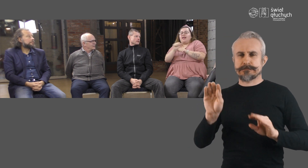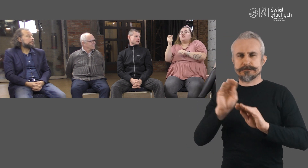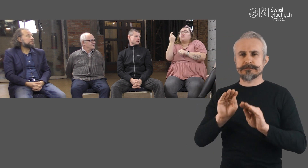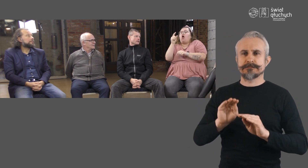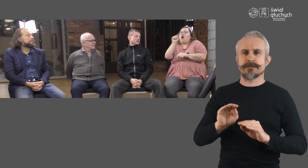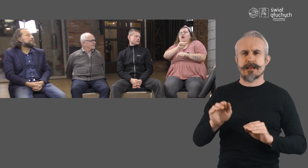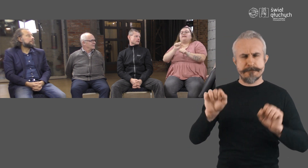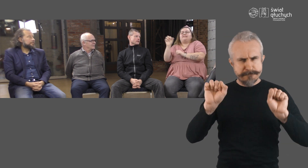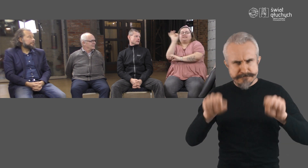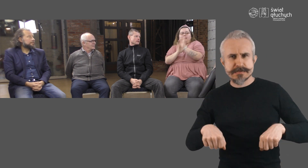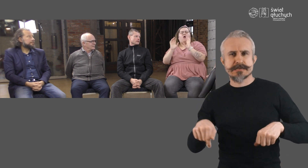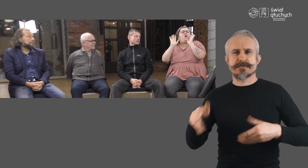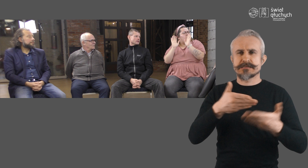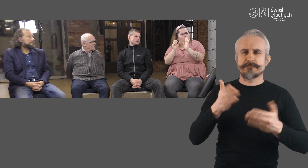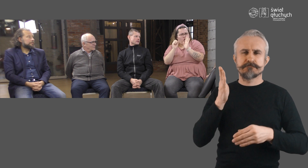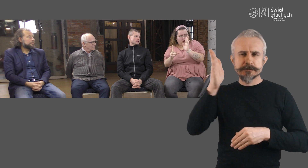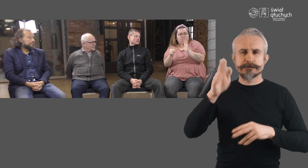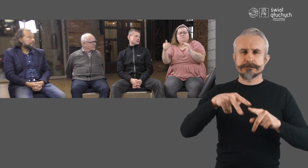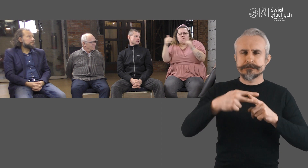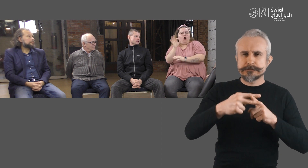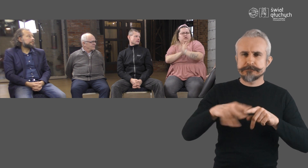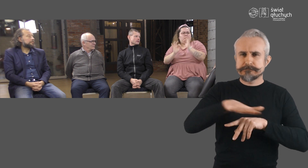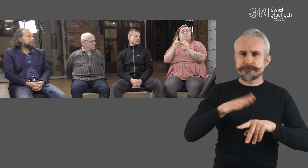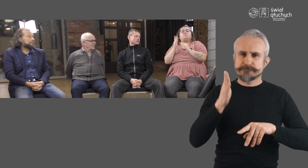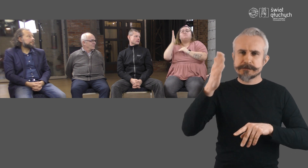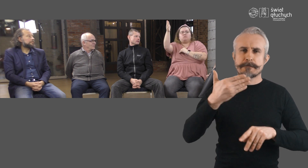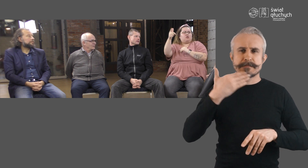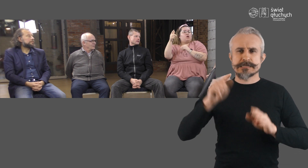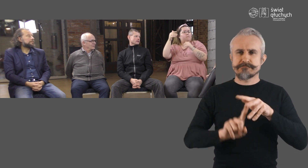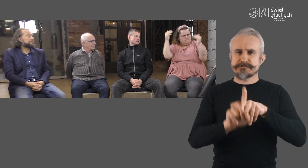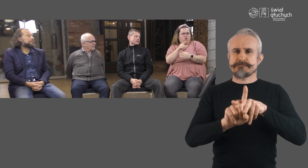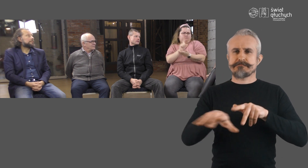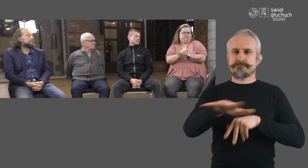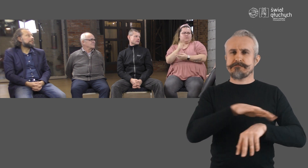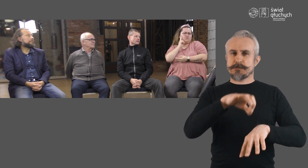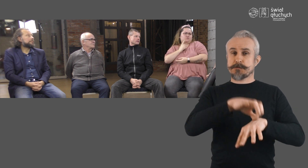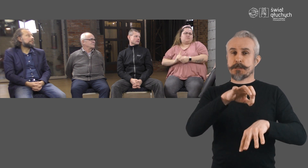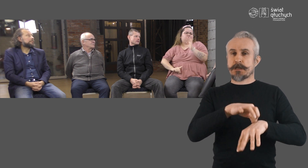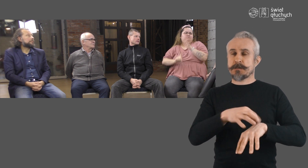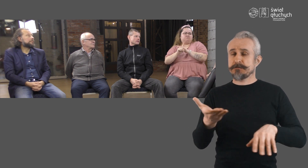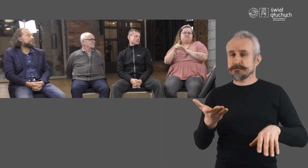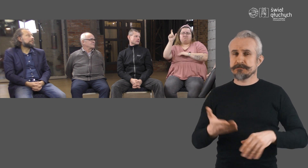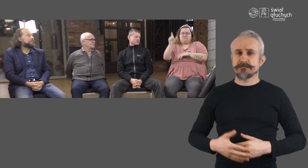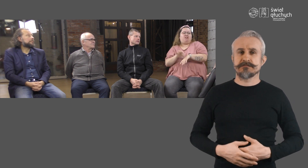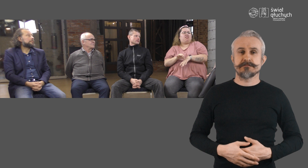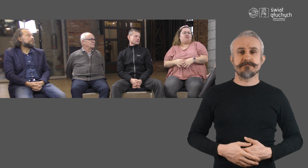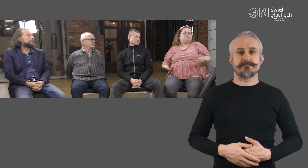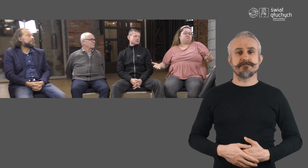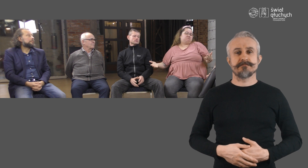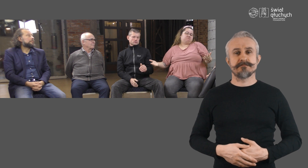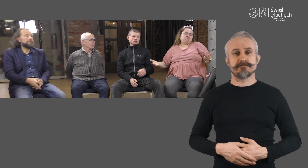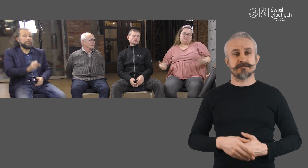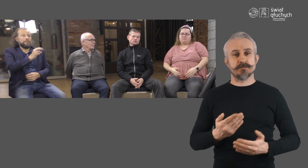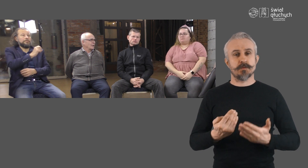Nauczyciele potrafią migać. No, są obszary do naprawy. Oczywiście w przyszłości możemy je naprawić i myślę,